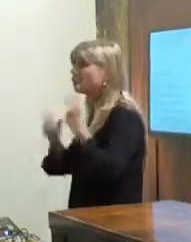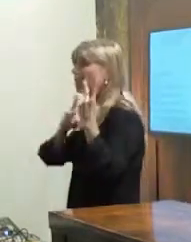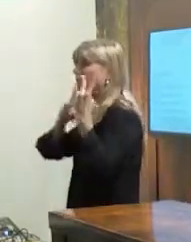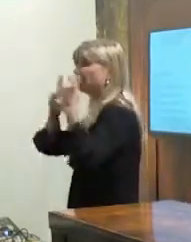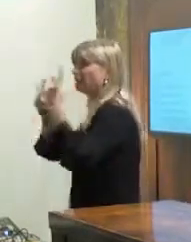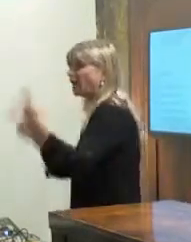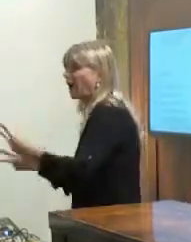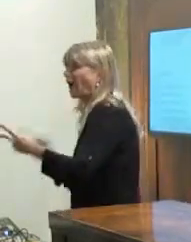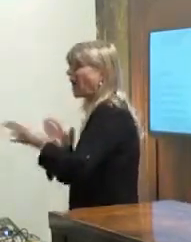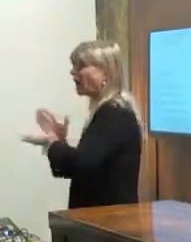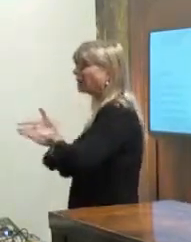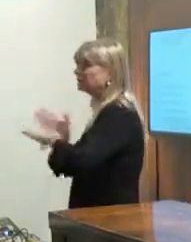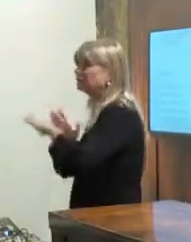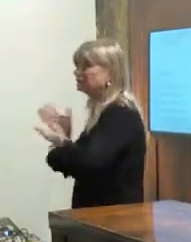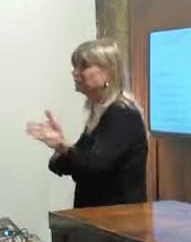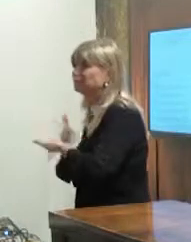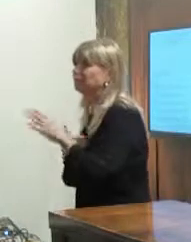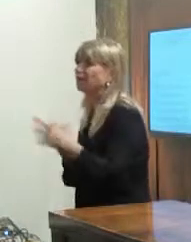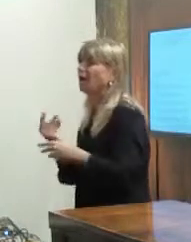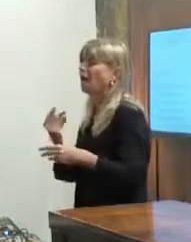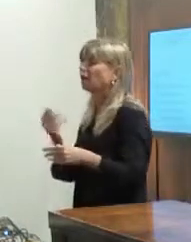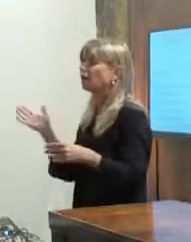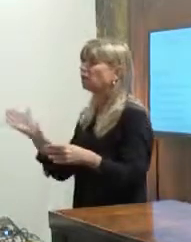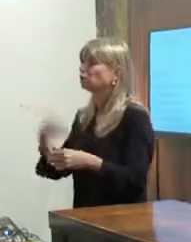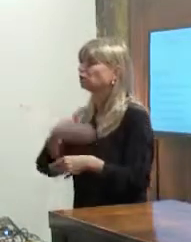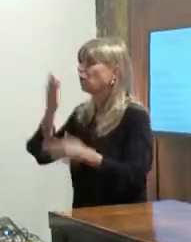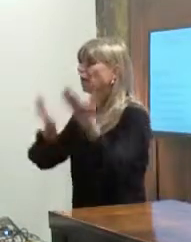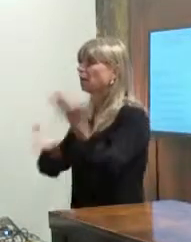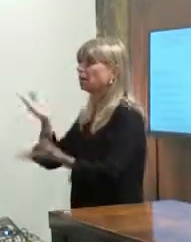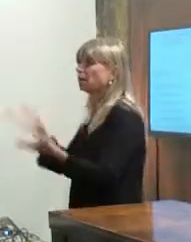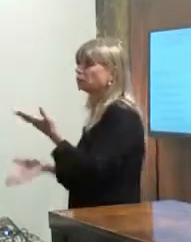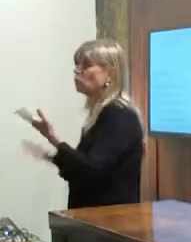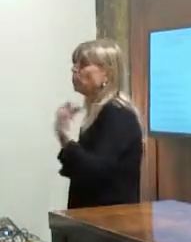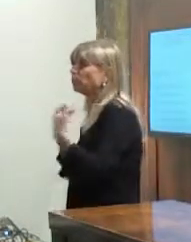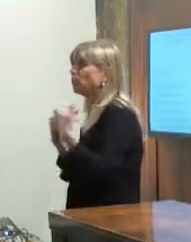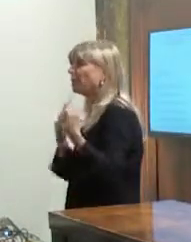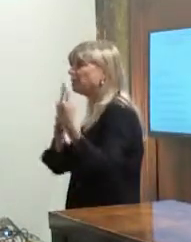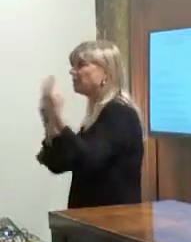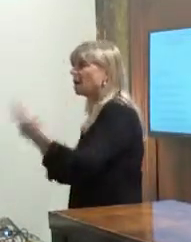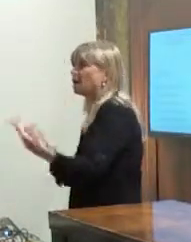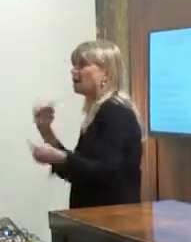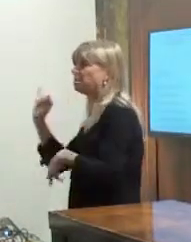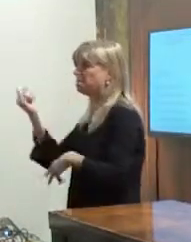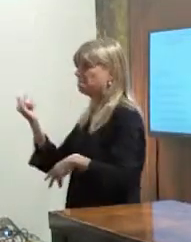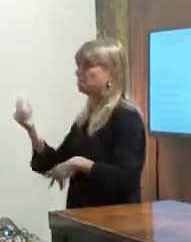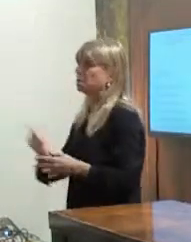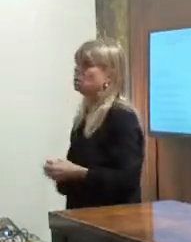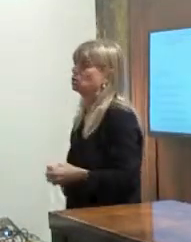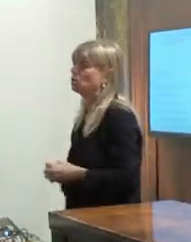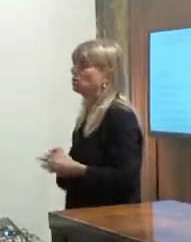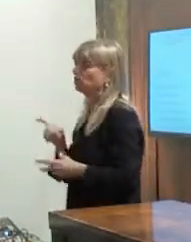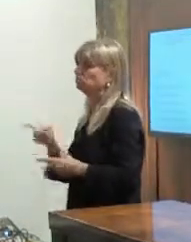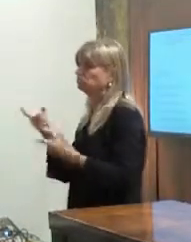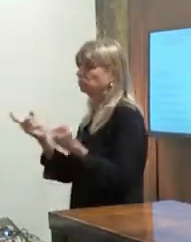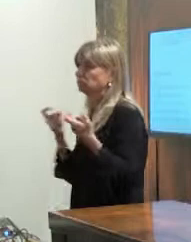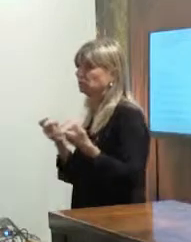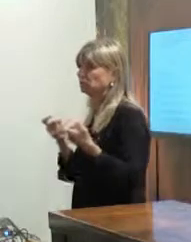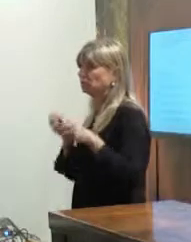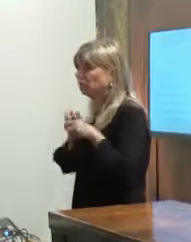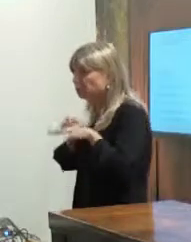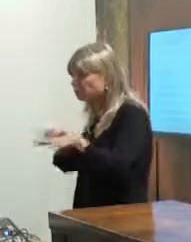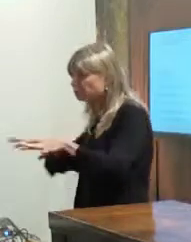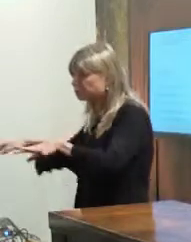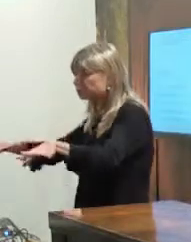todas y que todas las personas puedan viajar mejor. Eso requiere extender la red